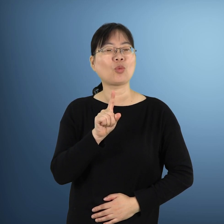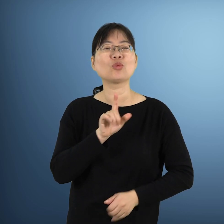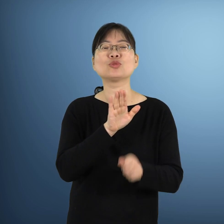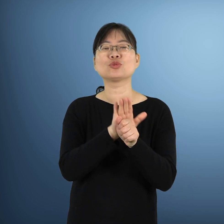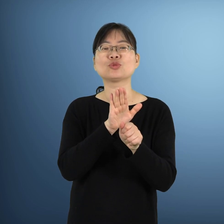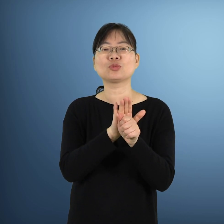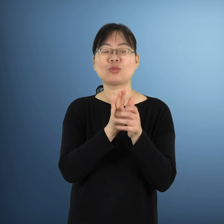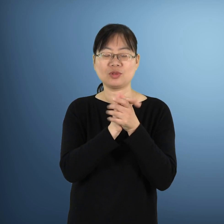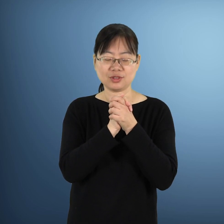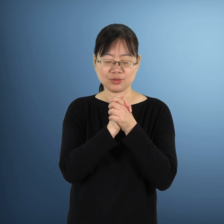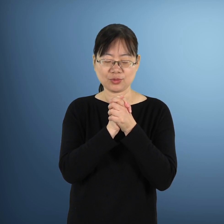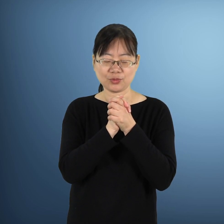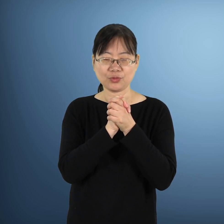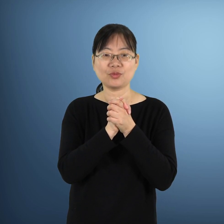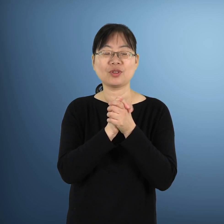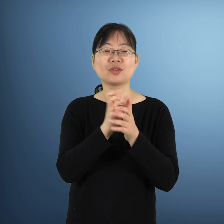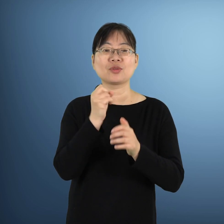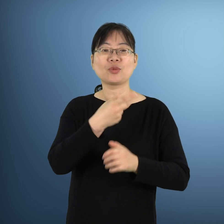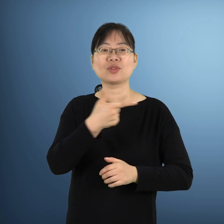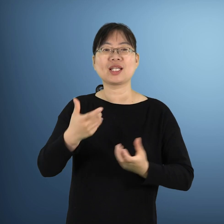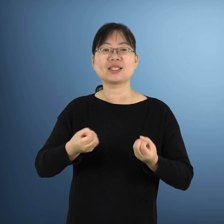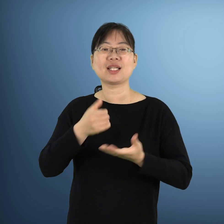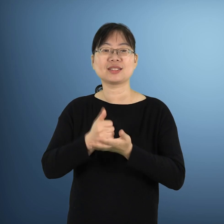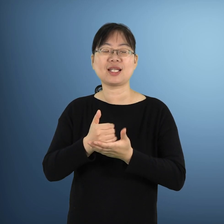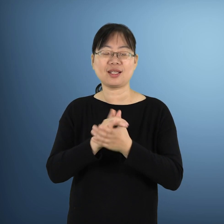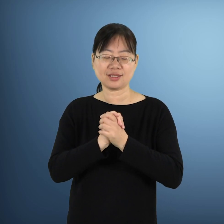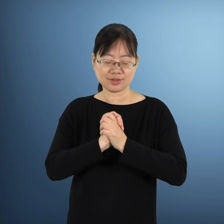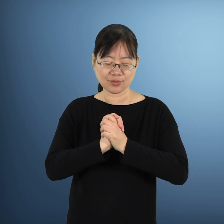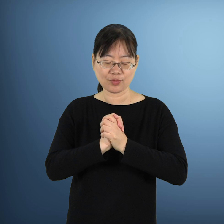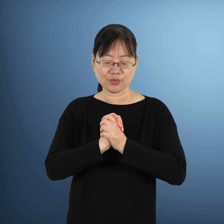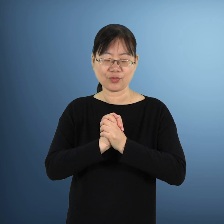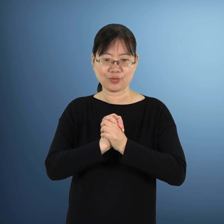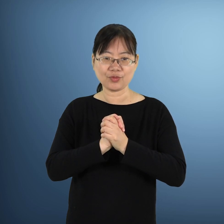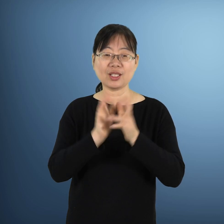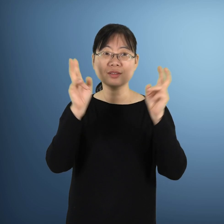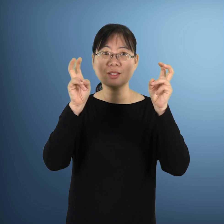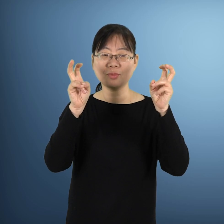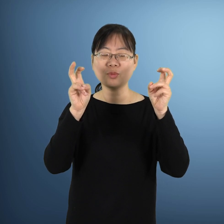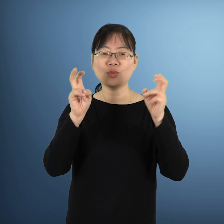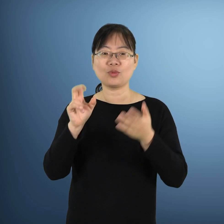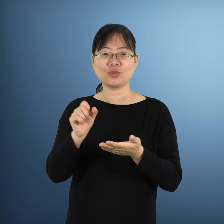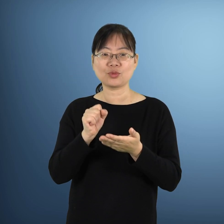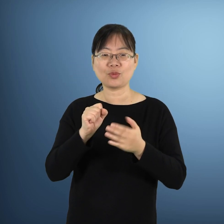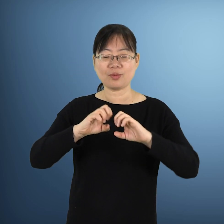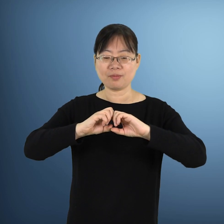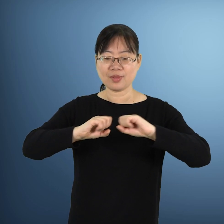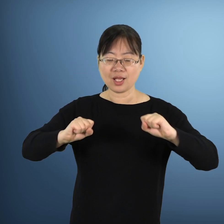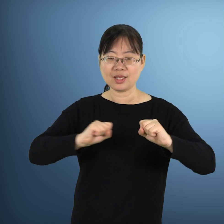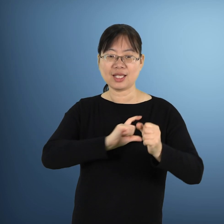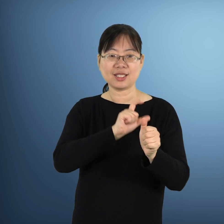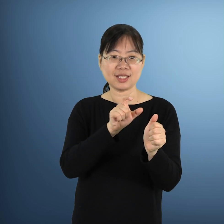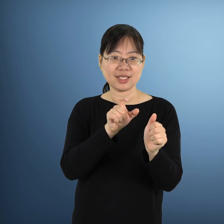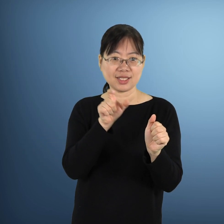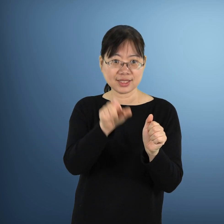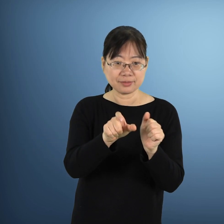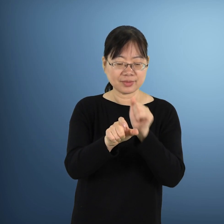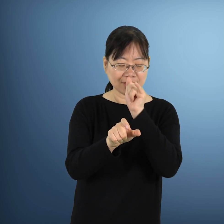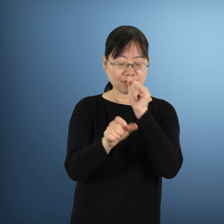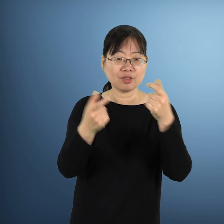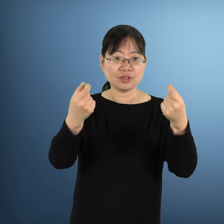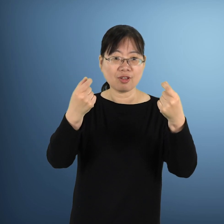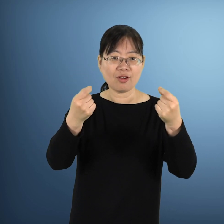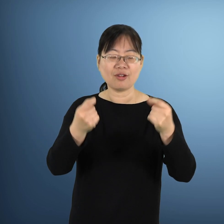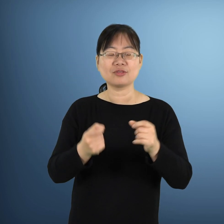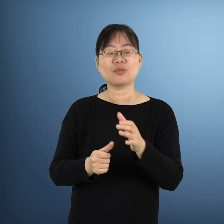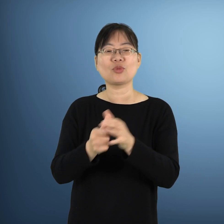장 또는 대제사장의 기도의 장, 이렇게 따로 별명이 붙을 정도로